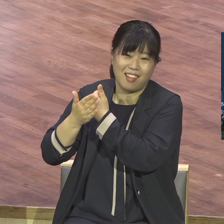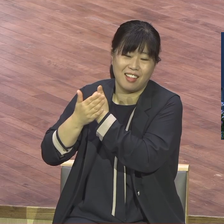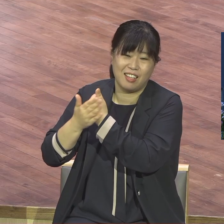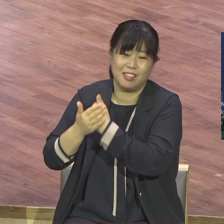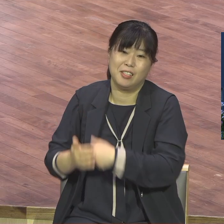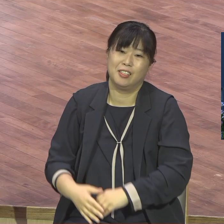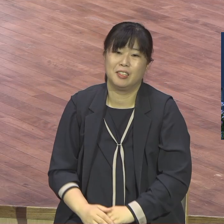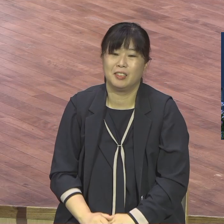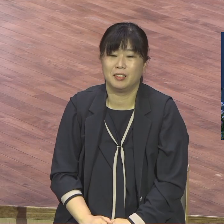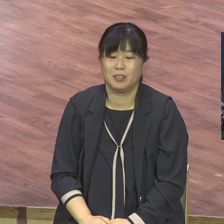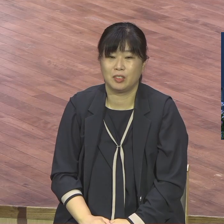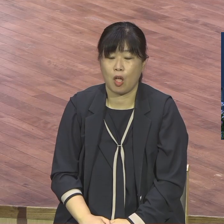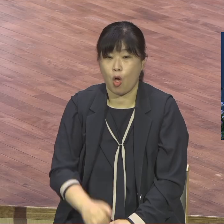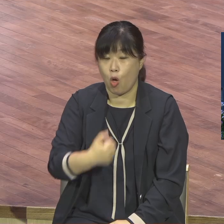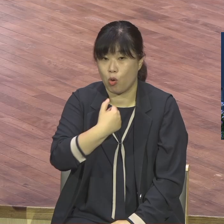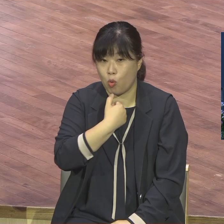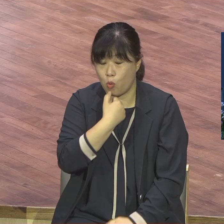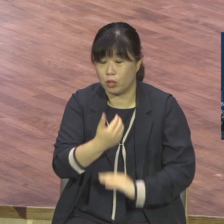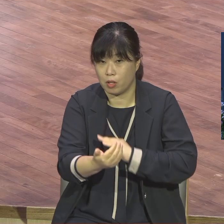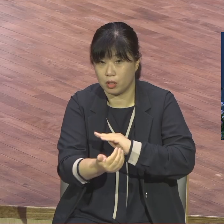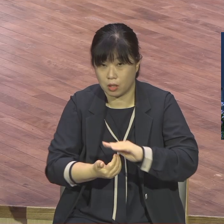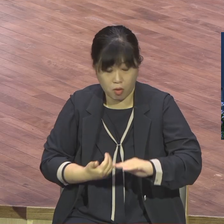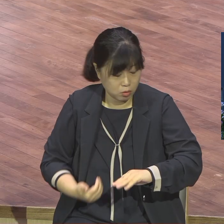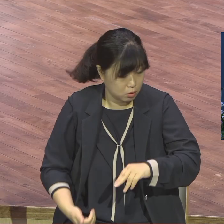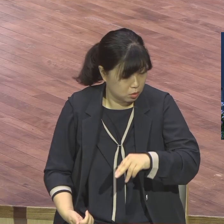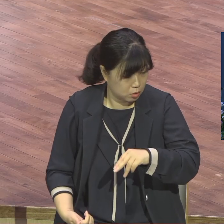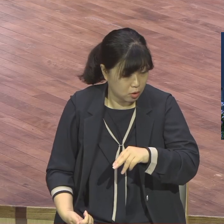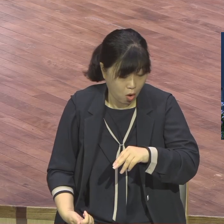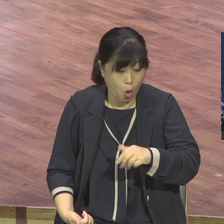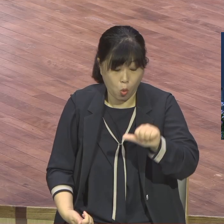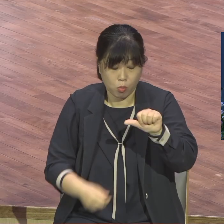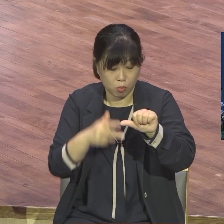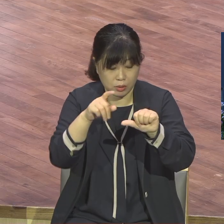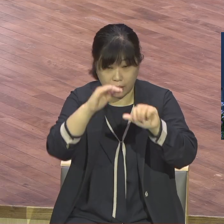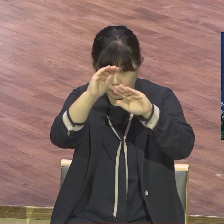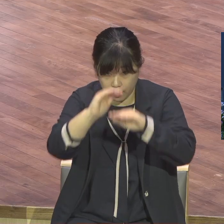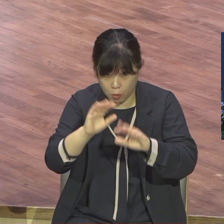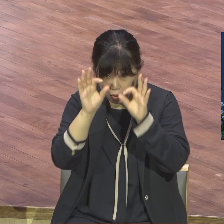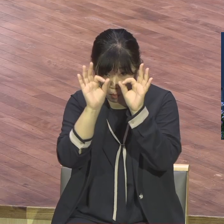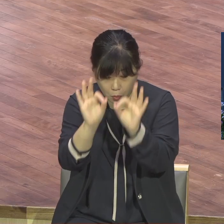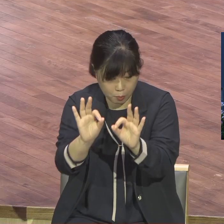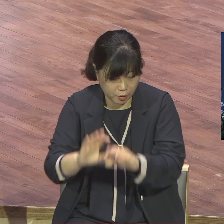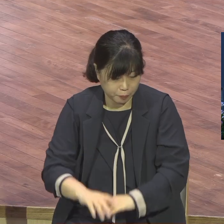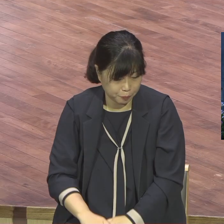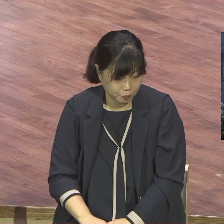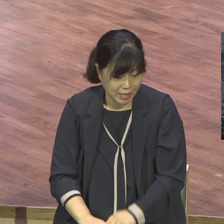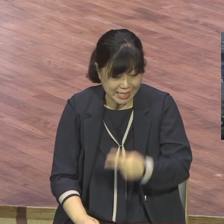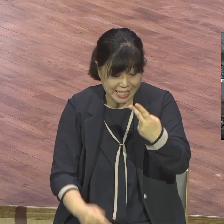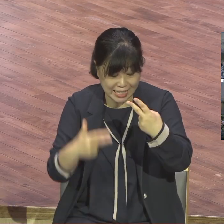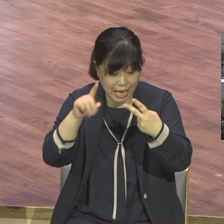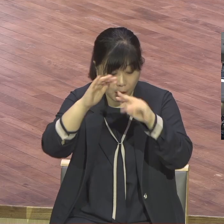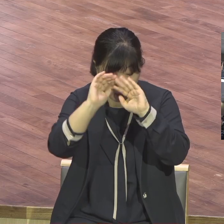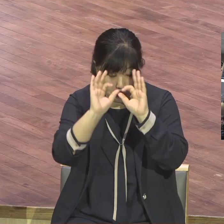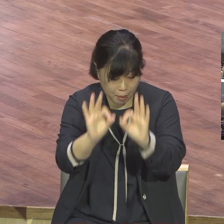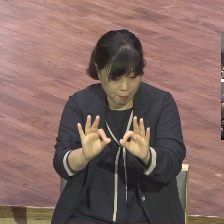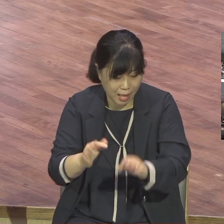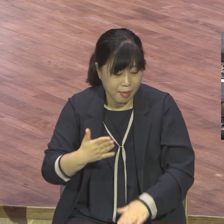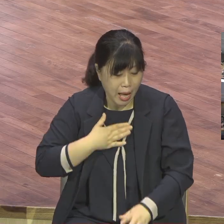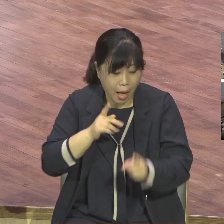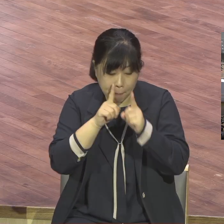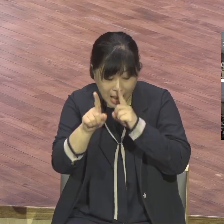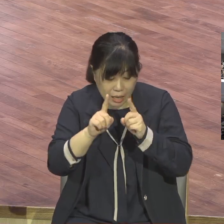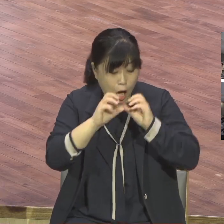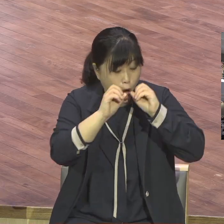고린도전서 2장 4절로 5절에 보면 사도 바울이 이 부분에 대해서 아주 사실적으로 간증하죠. 내 말과 내